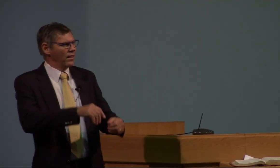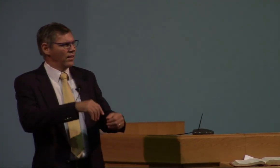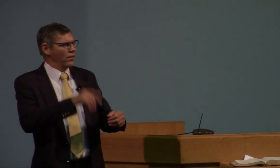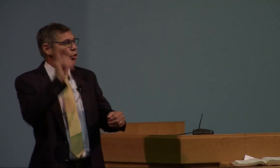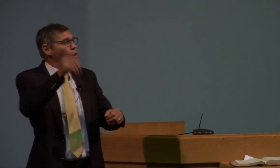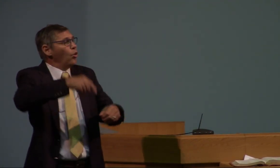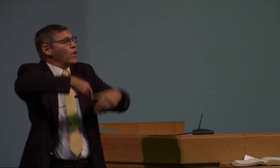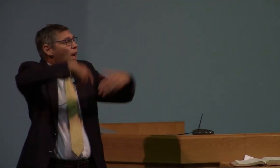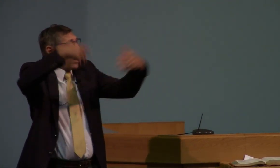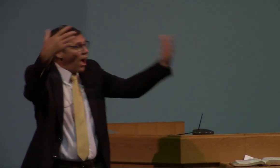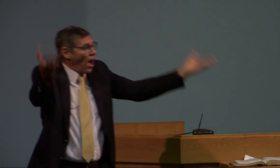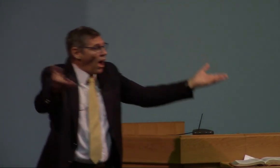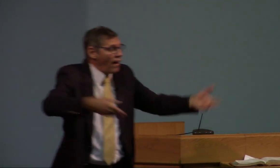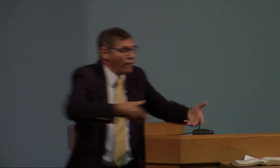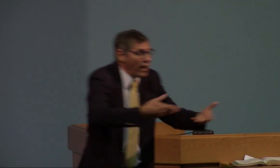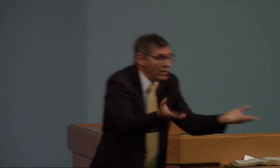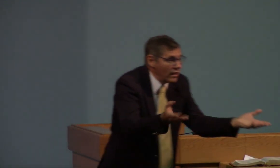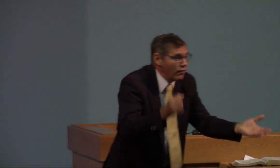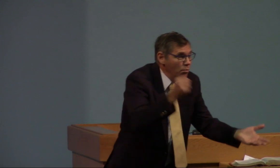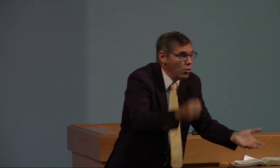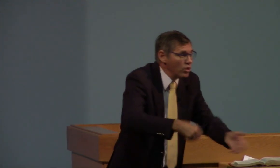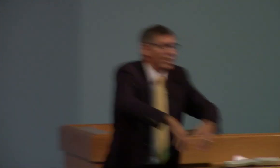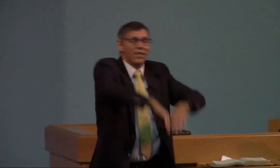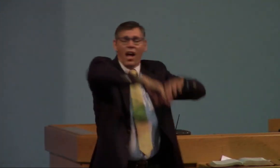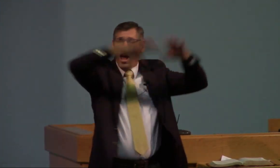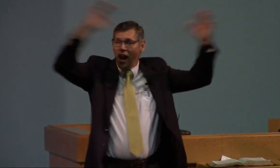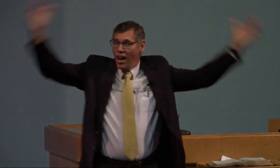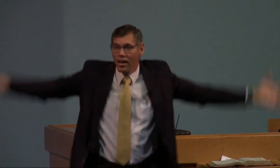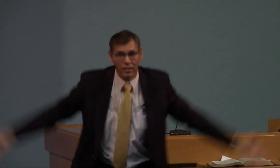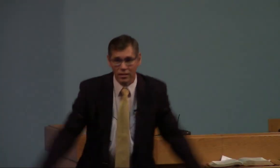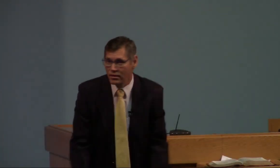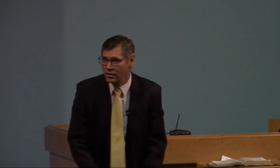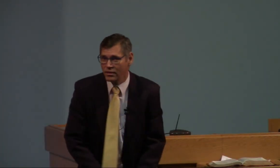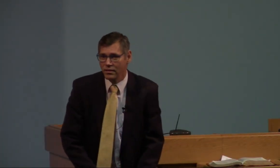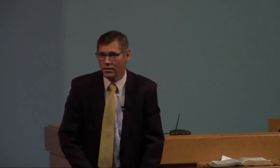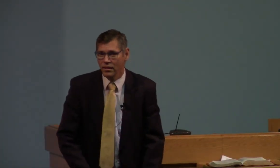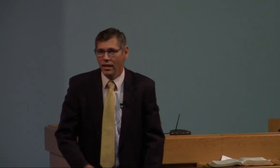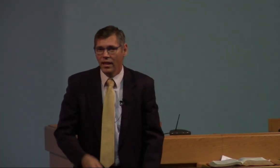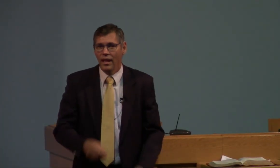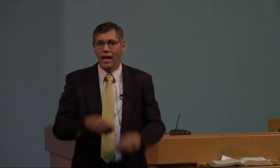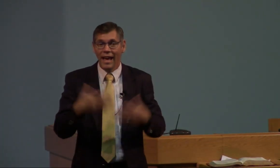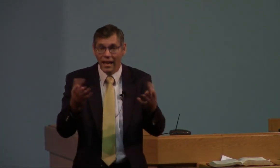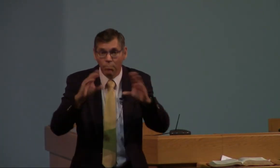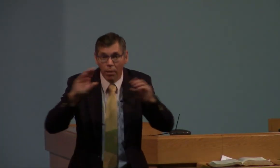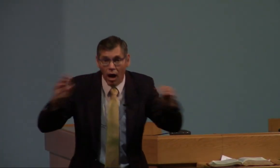Toe God klaar gewys het vir Moses alles en praat.